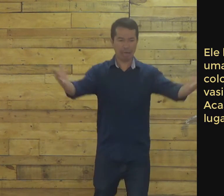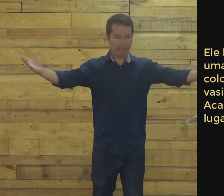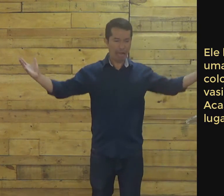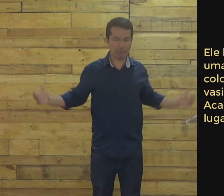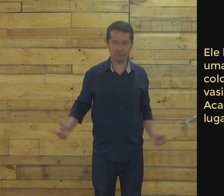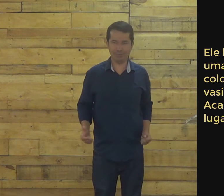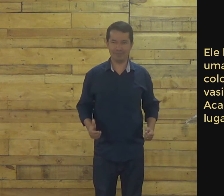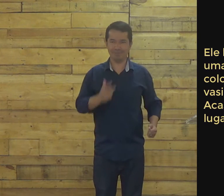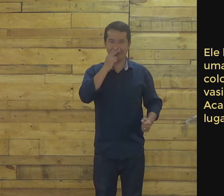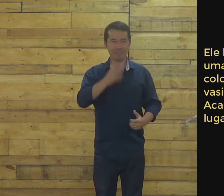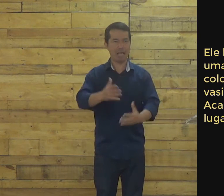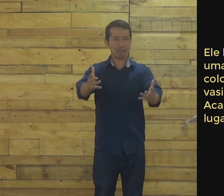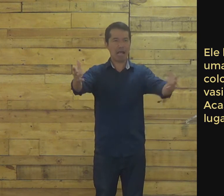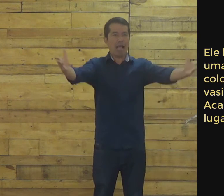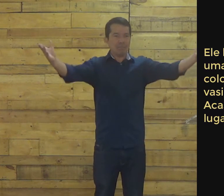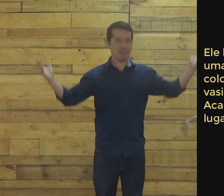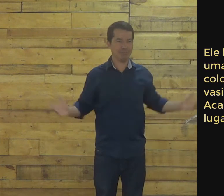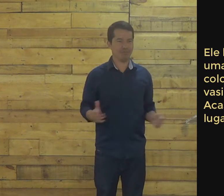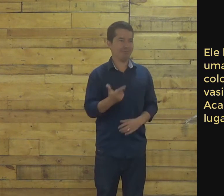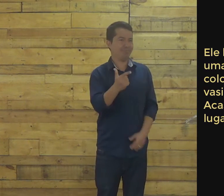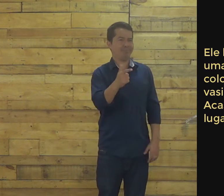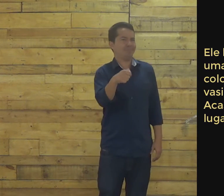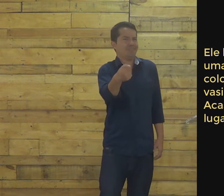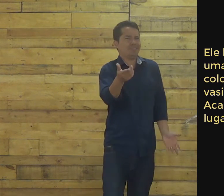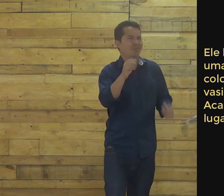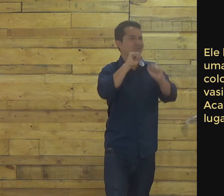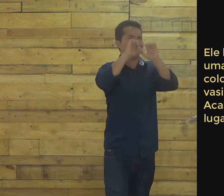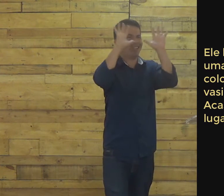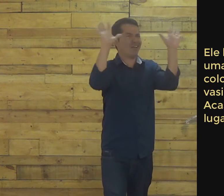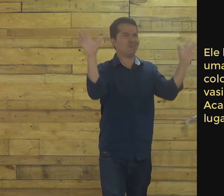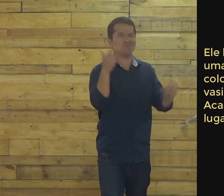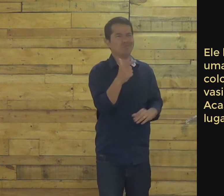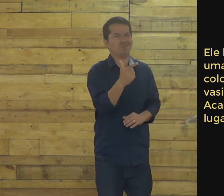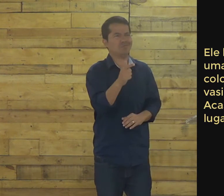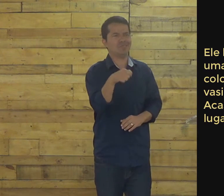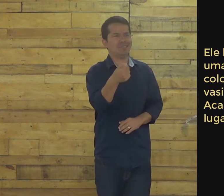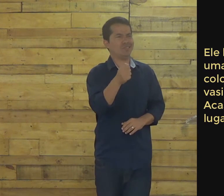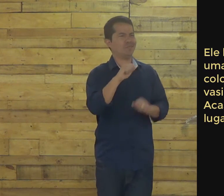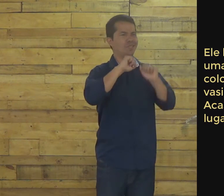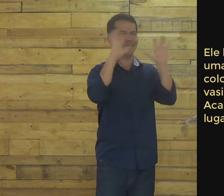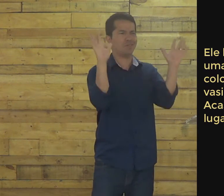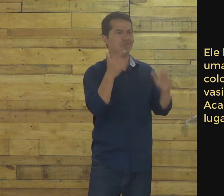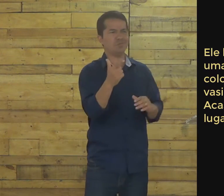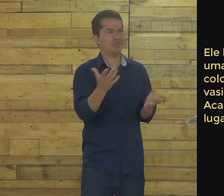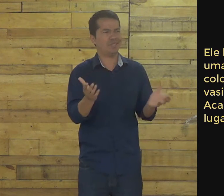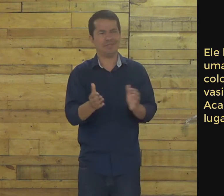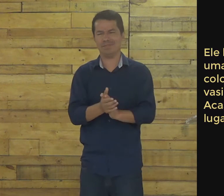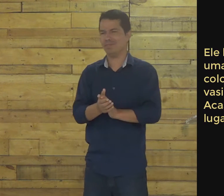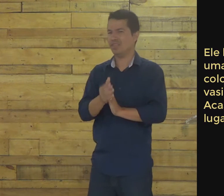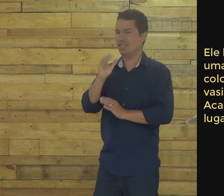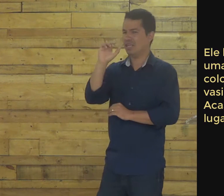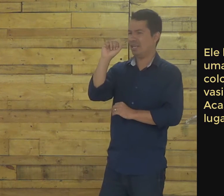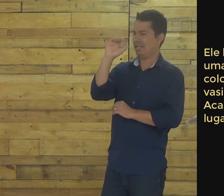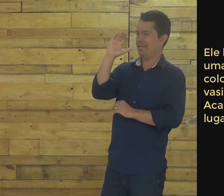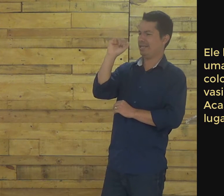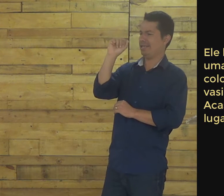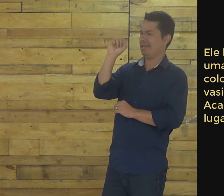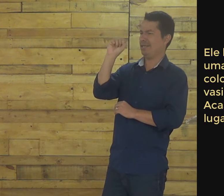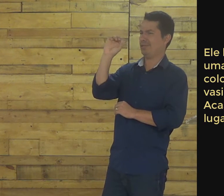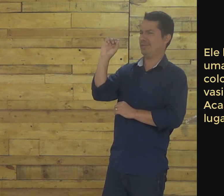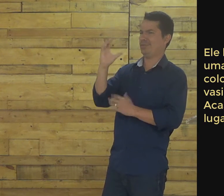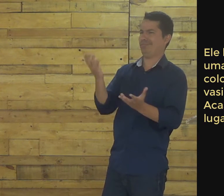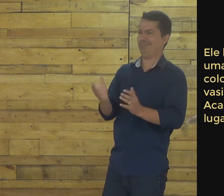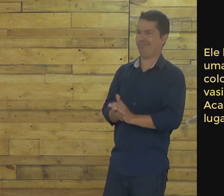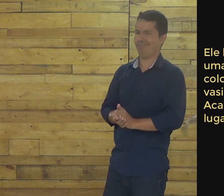Porque ele fala de uma coisa, fala de outra, depois trata da situação inteira, né? Não é um sinal muito claro a